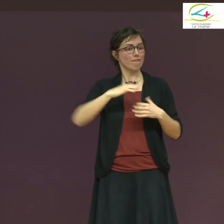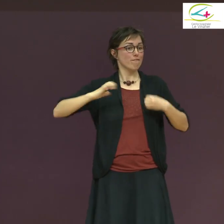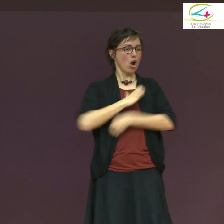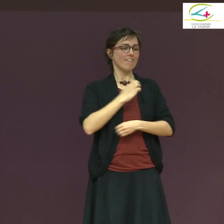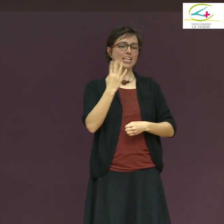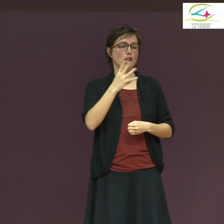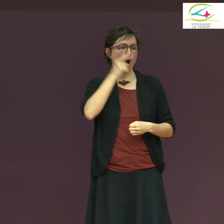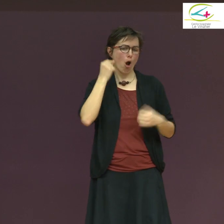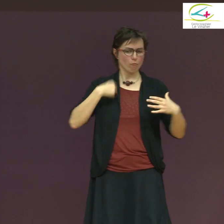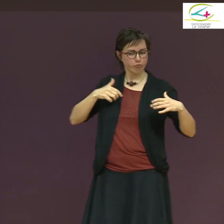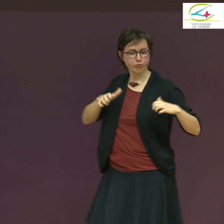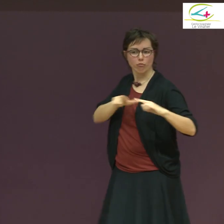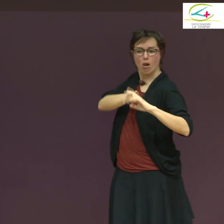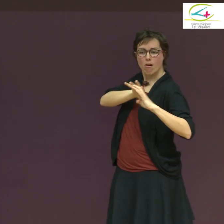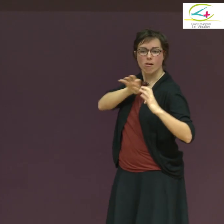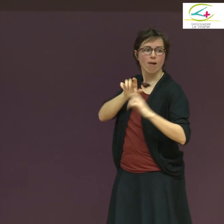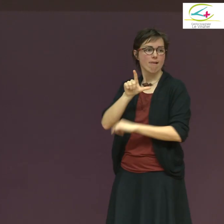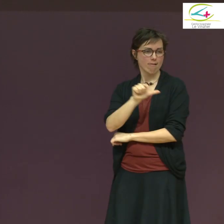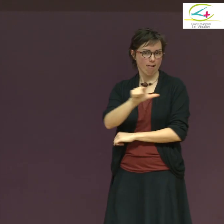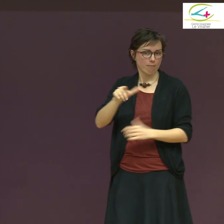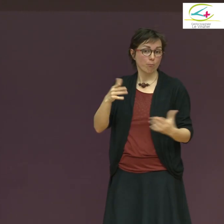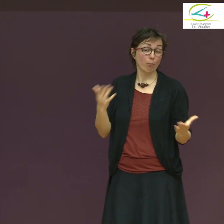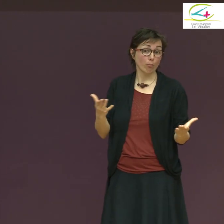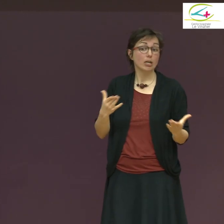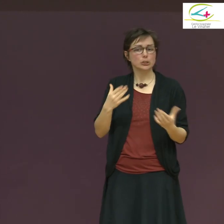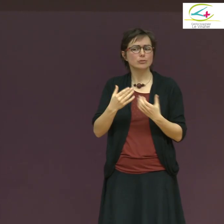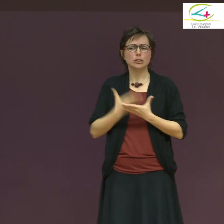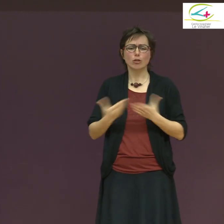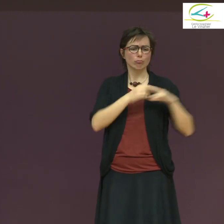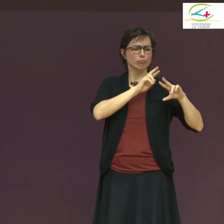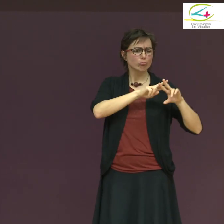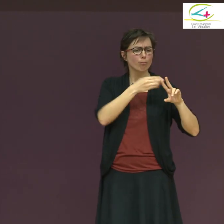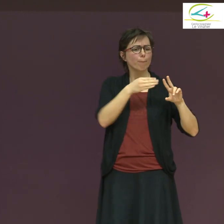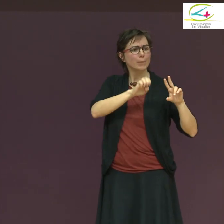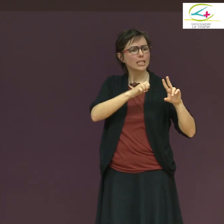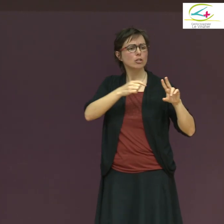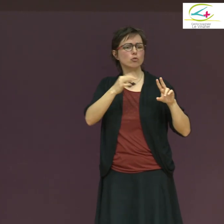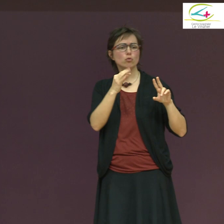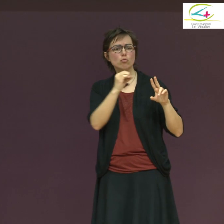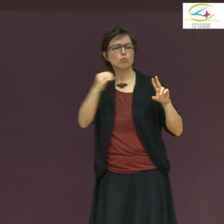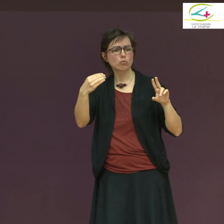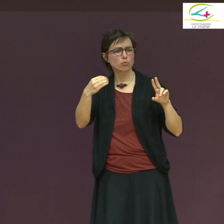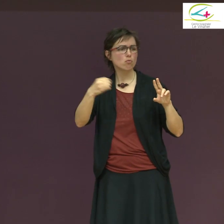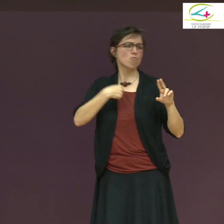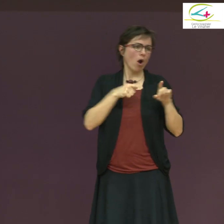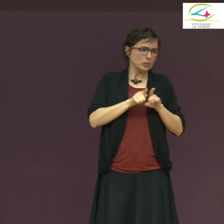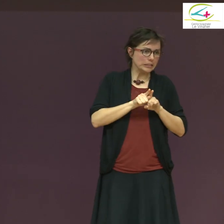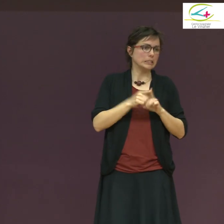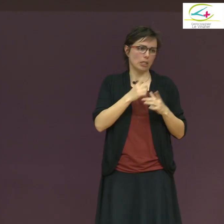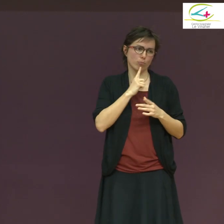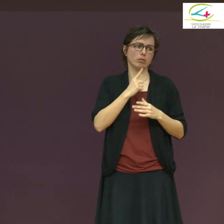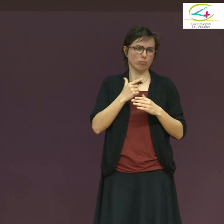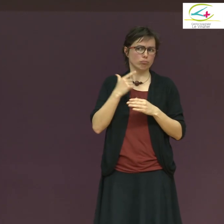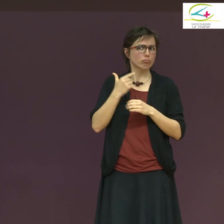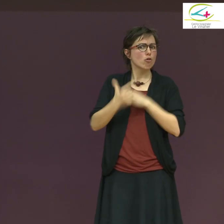majeur, hein, l'image de la femme. Enfin, on entend beaucoup parler depuis MeToo, donc depuis 2 ans, 3 ans. Ça, c'est une des premières choses. Mais ça, c'est la prévention du